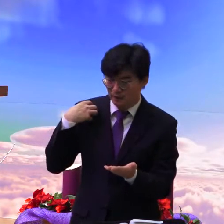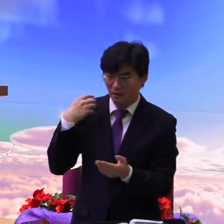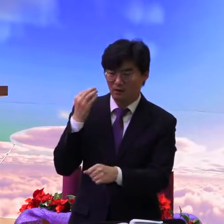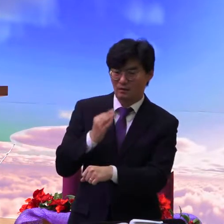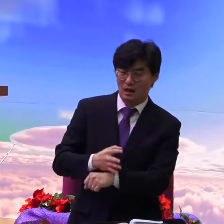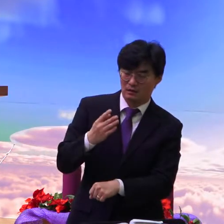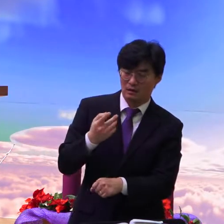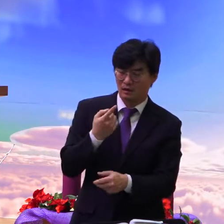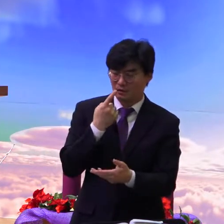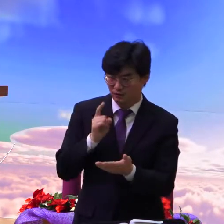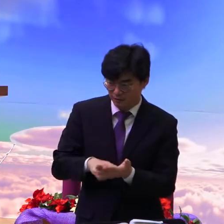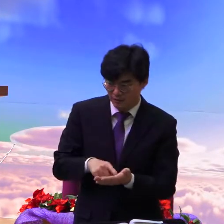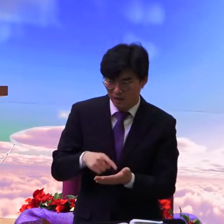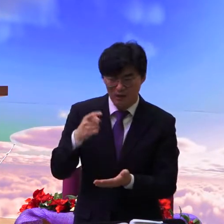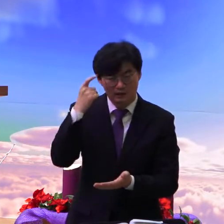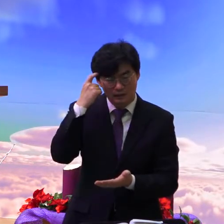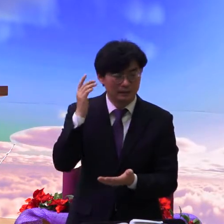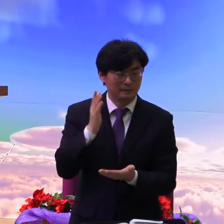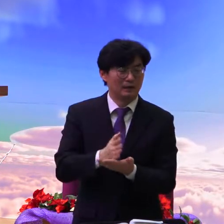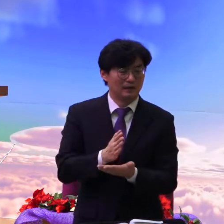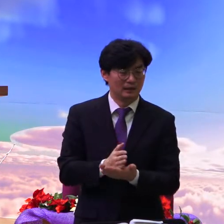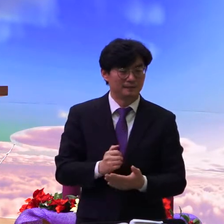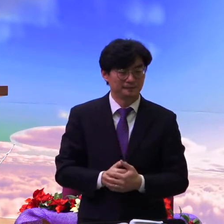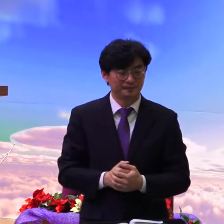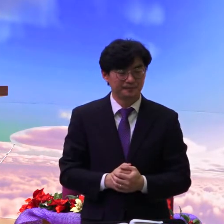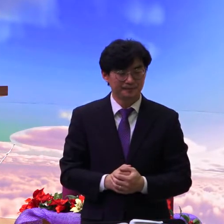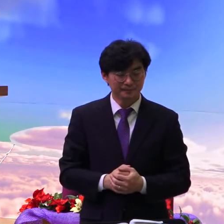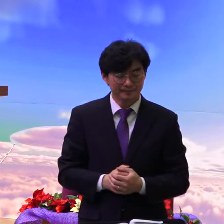그런 모습으로 살지는 않았었는지요?